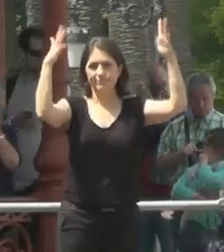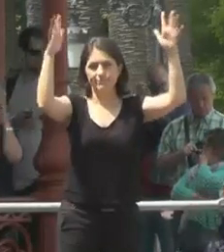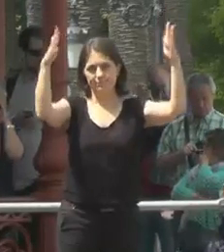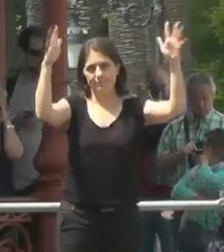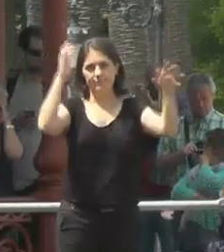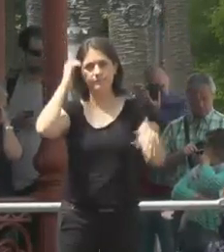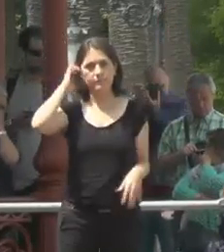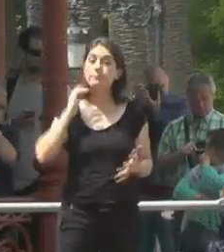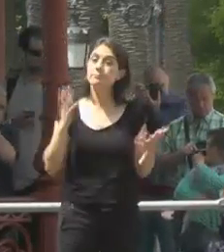Y eso